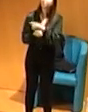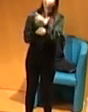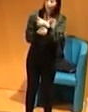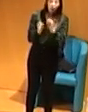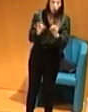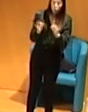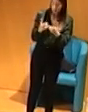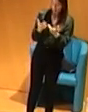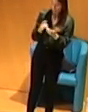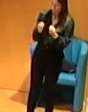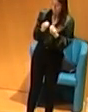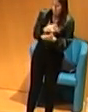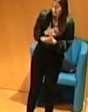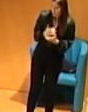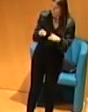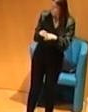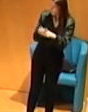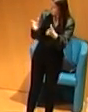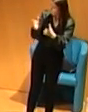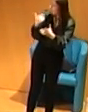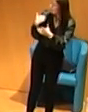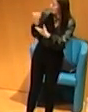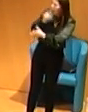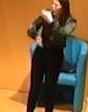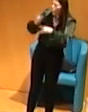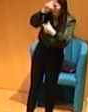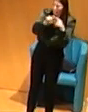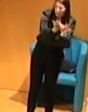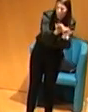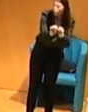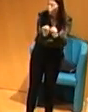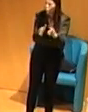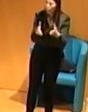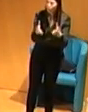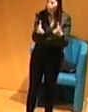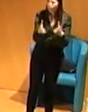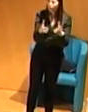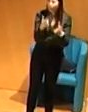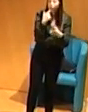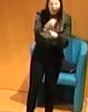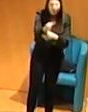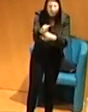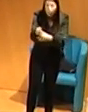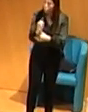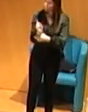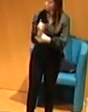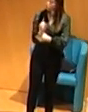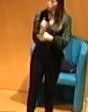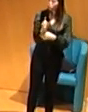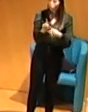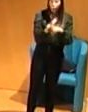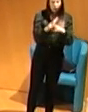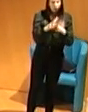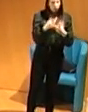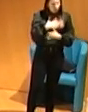Ce que j'ai trouvé très touchant aussi, ce que vous racontiez par rapport à la fratrie et les moments en fait où c'est pas que du négatif, c'est qu'il y a aussi, ça leur fait